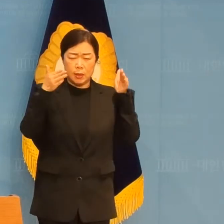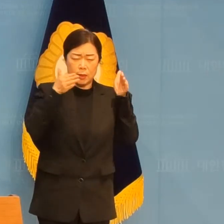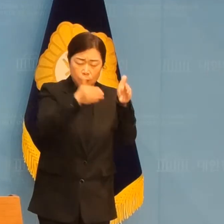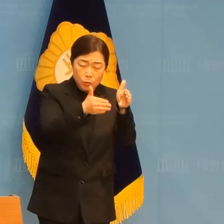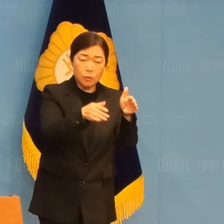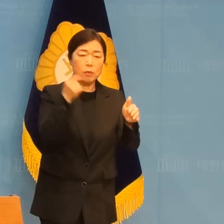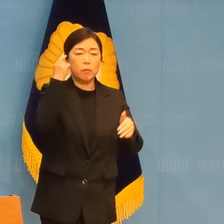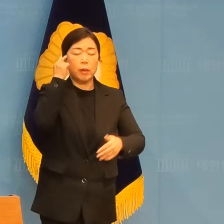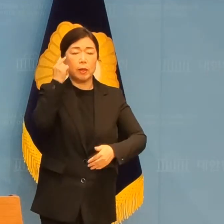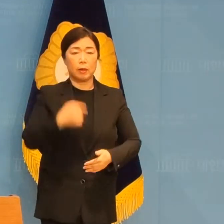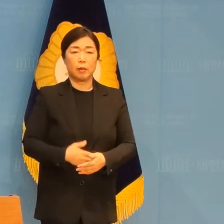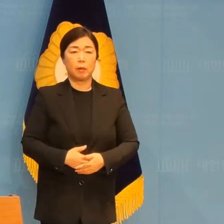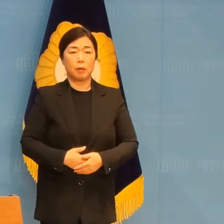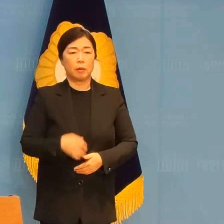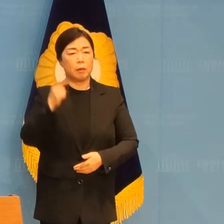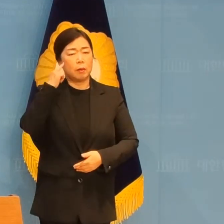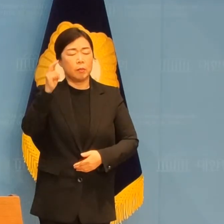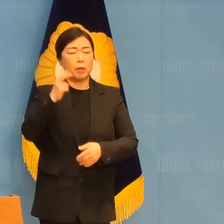어렵습니다.